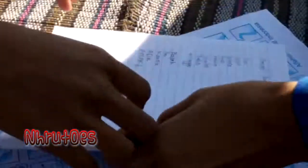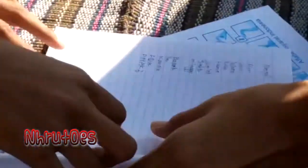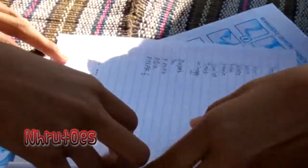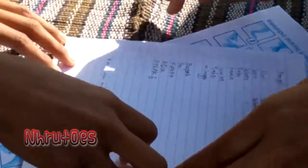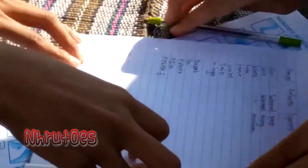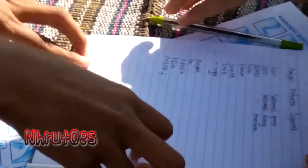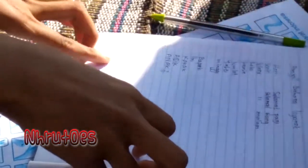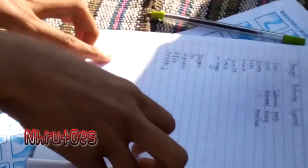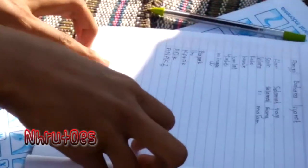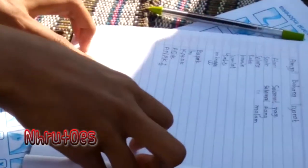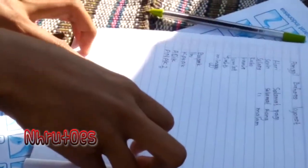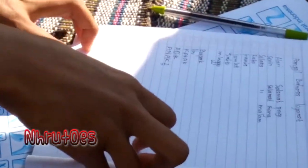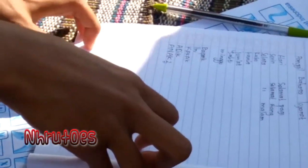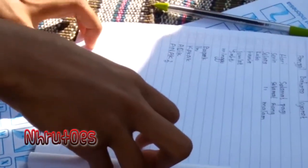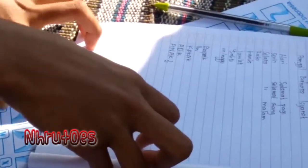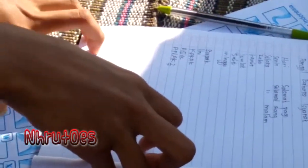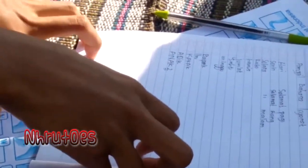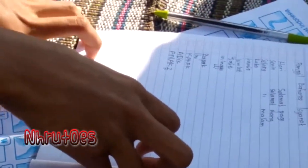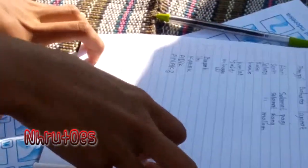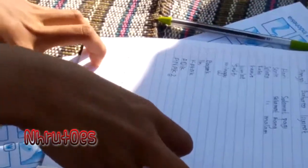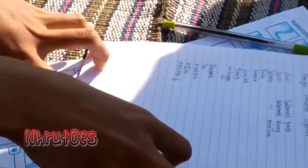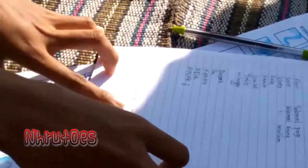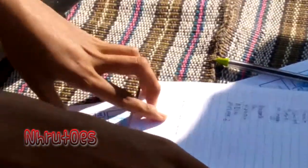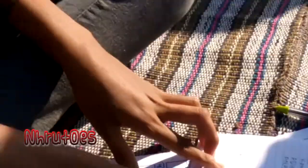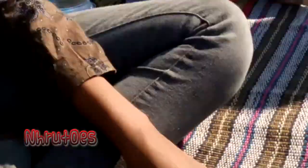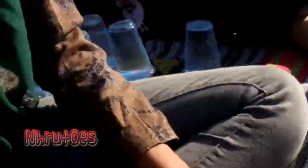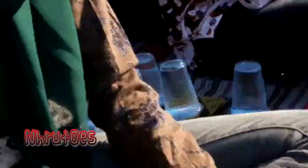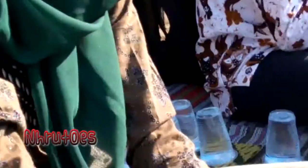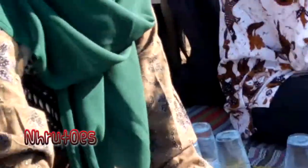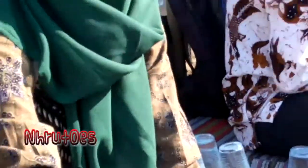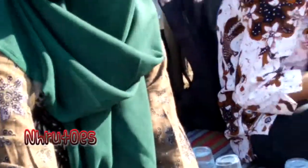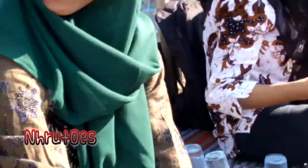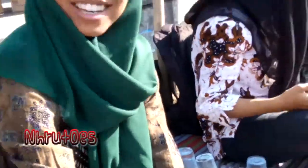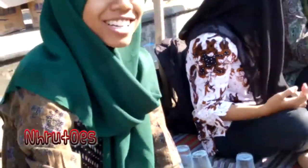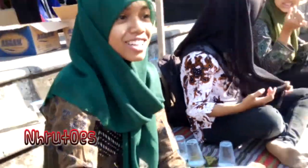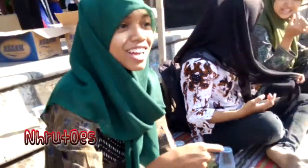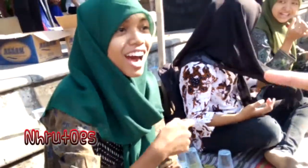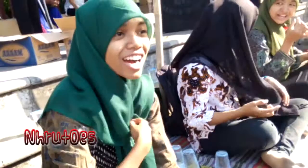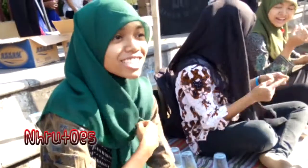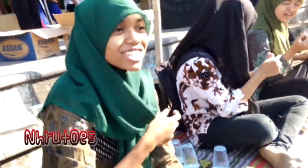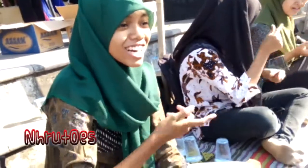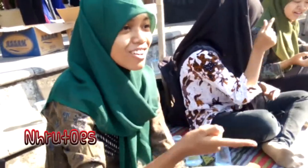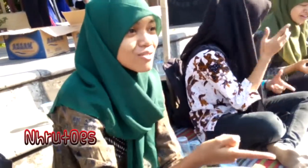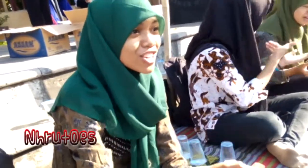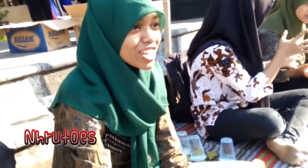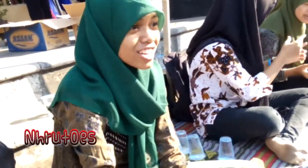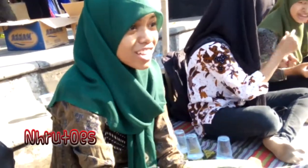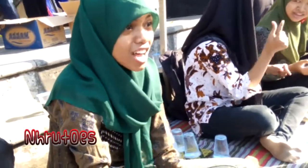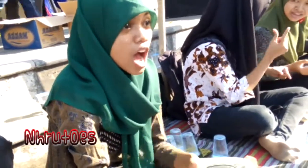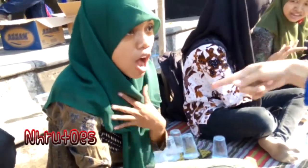Fabel ya mau berangkat ke Singapura. Wush di Fabel berangkat ke Singapura ngapain itu Mas Gowo ketahne?